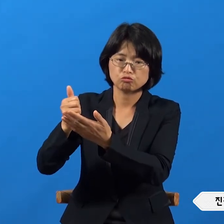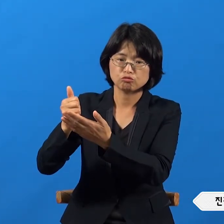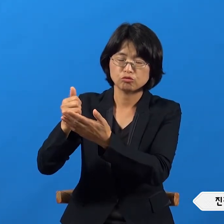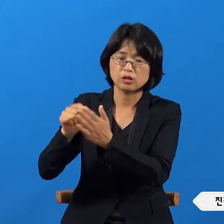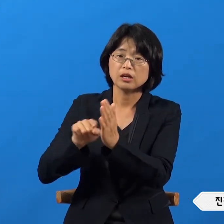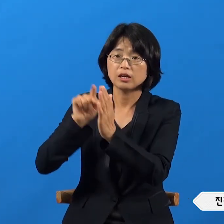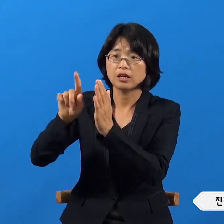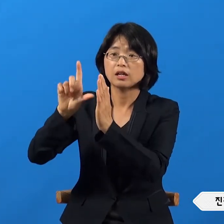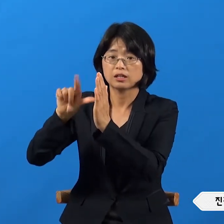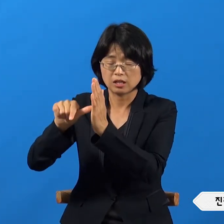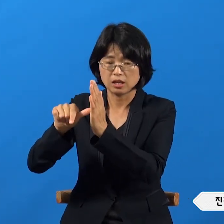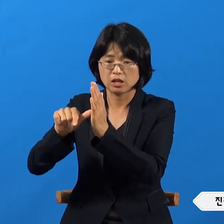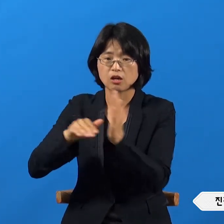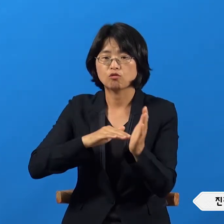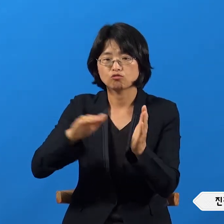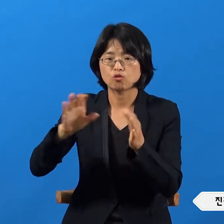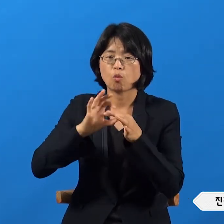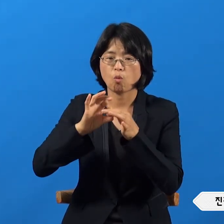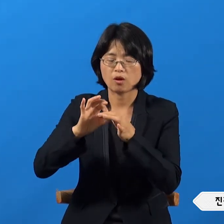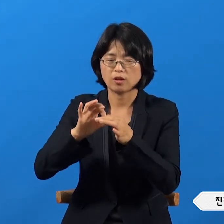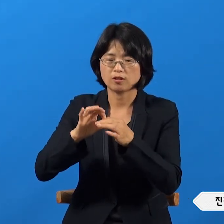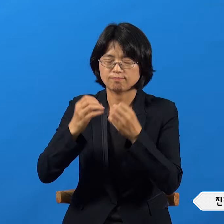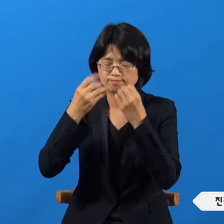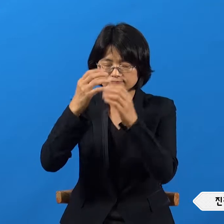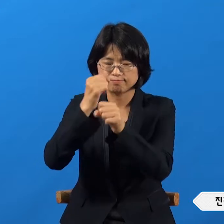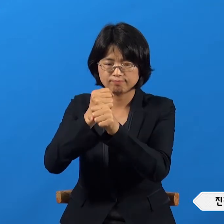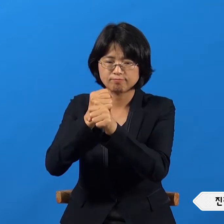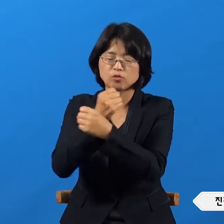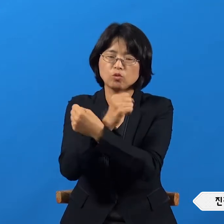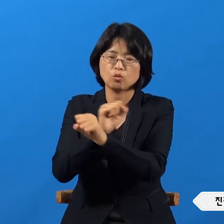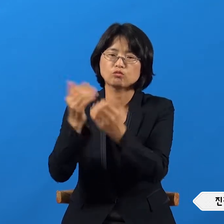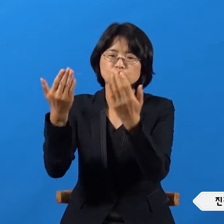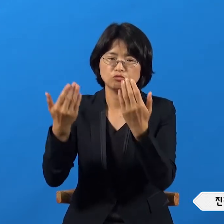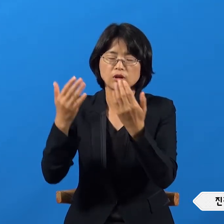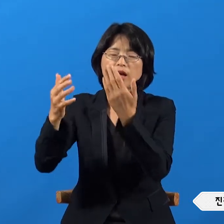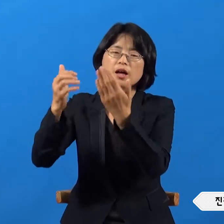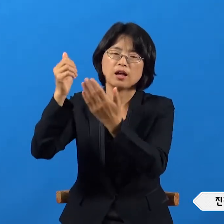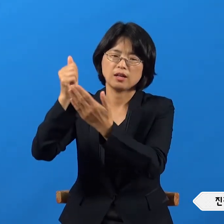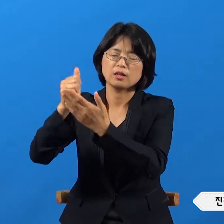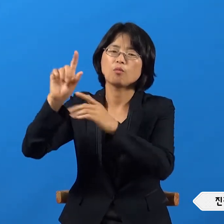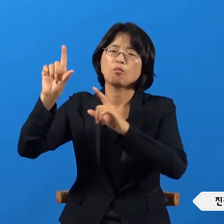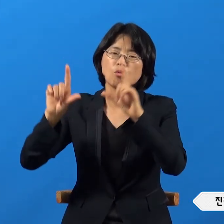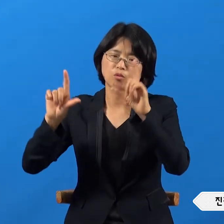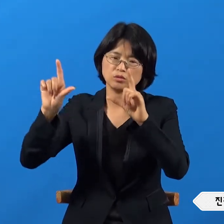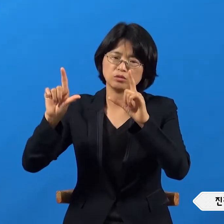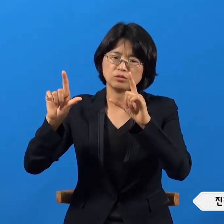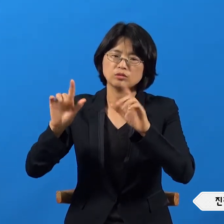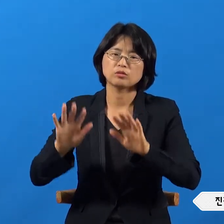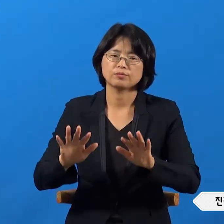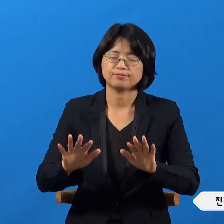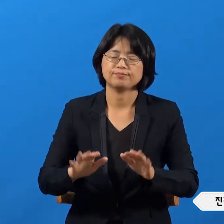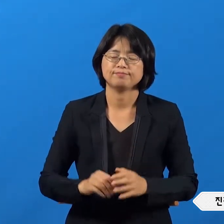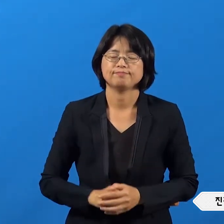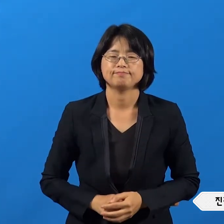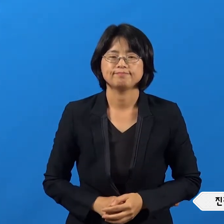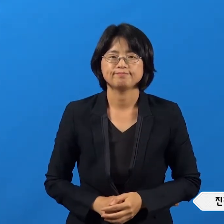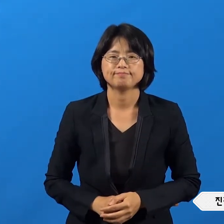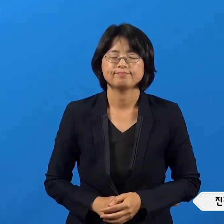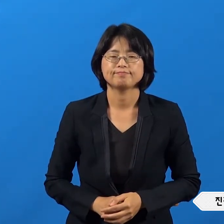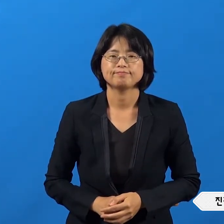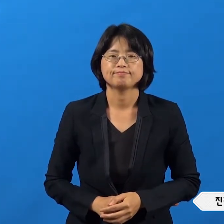회복시키시고 용서하시는 하나님의 모습을 말씀하고 있습니다. 여러분, 하나님과의